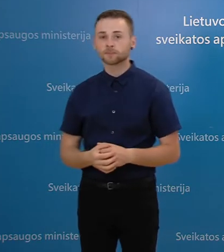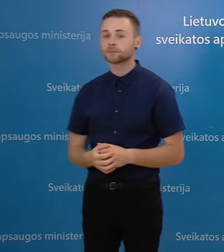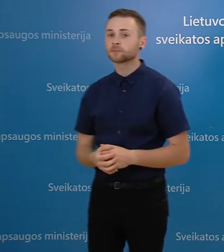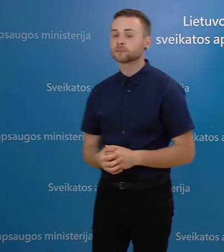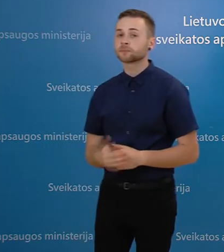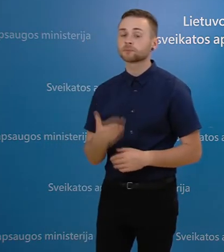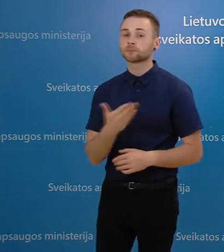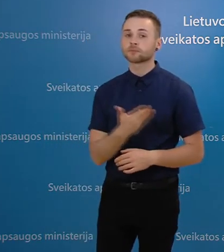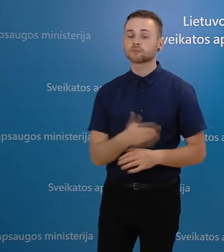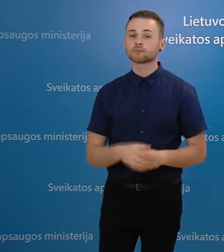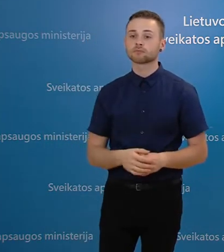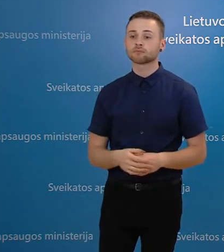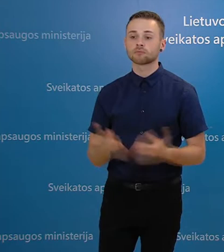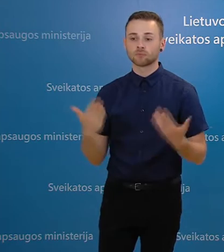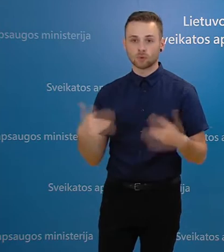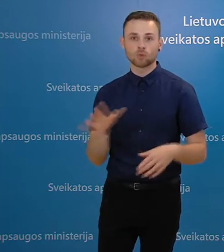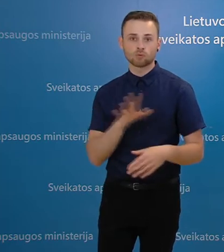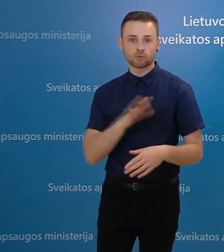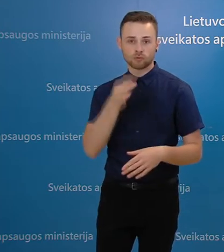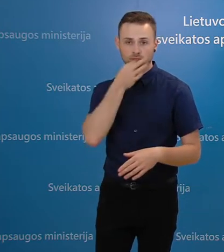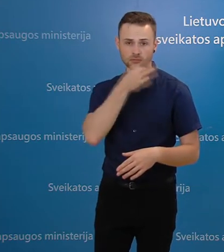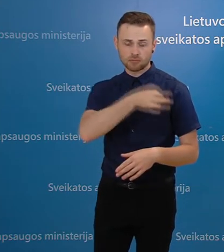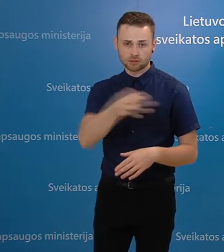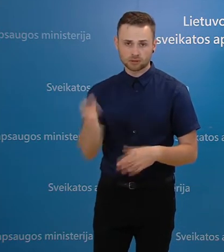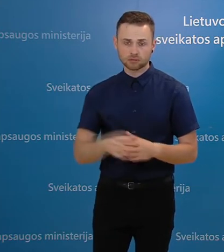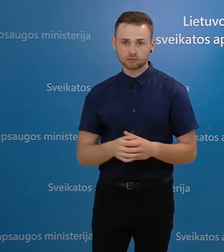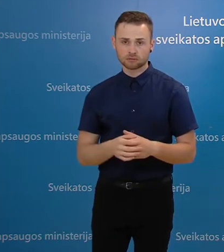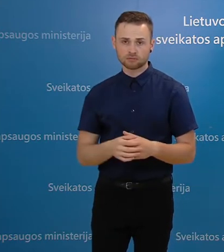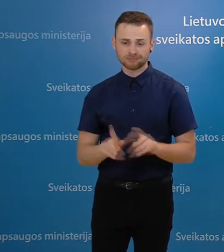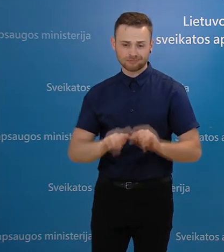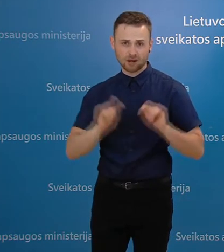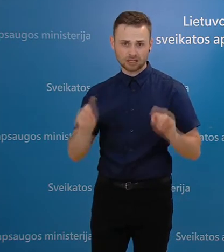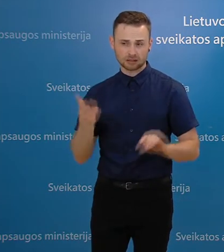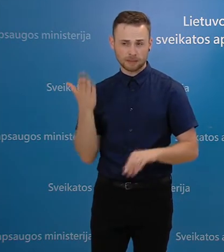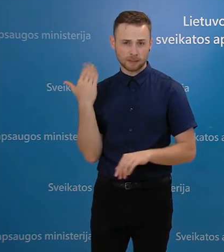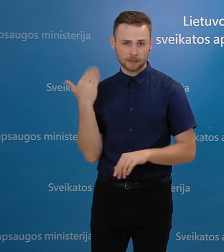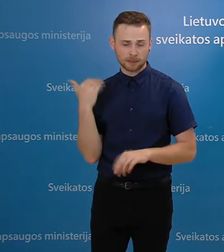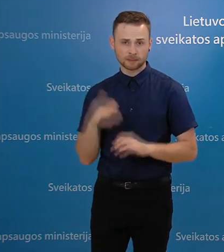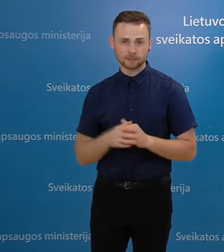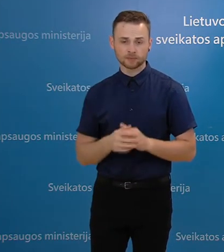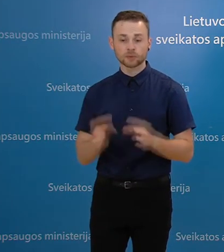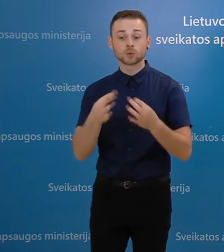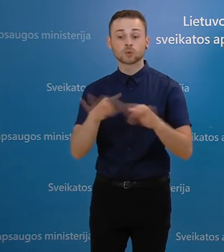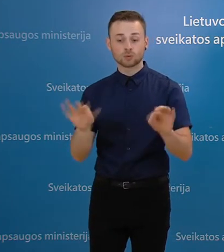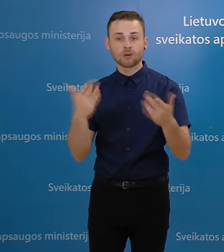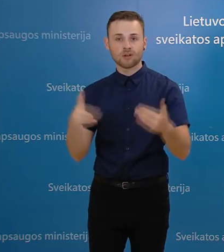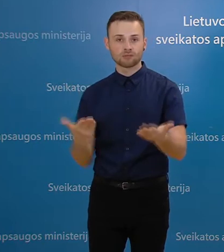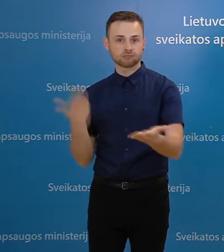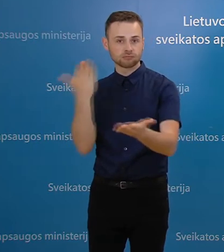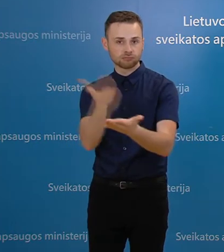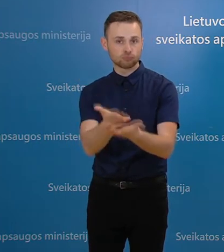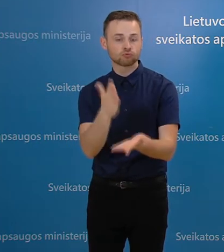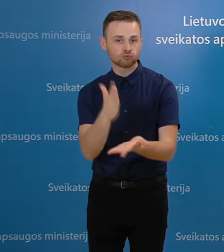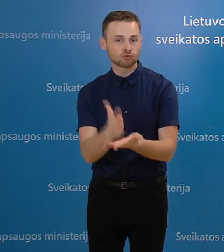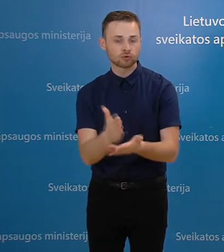Na, tai aš jau paminėjau, pristatydamas klausimus, kad toks siūlymas yra pateiktas ir anksčiau